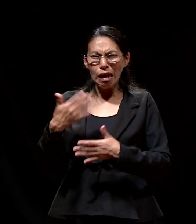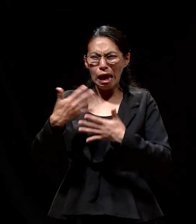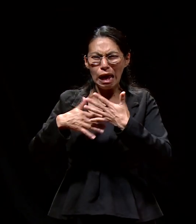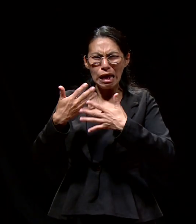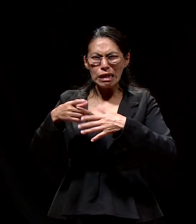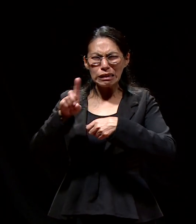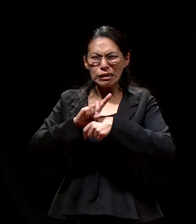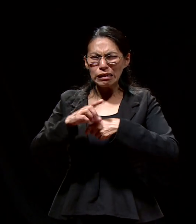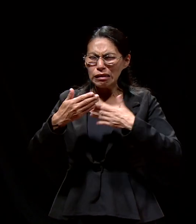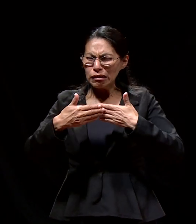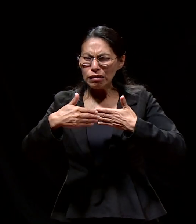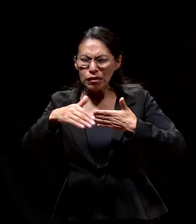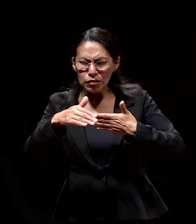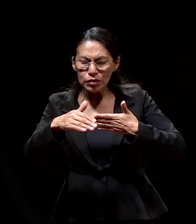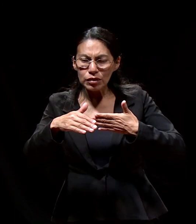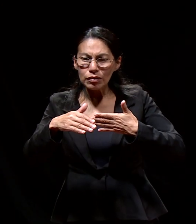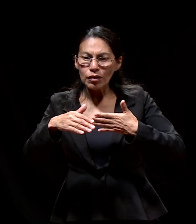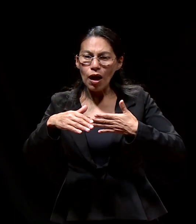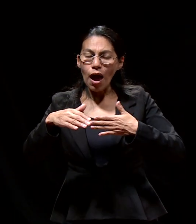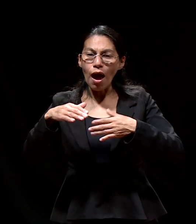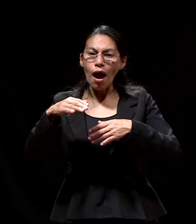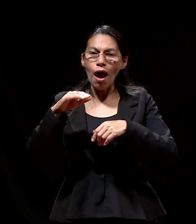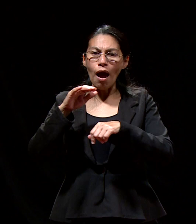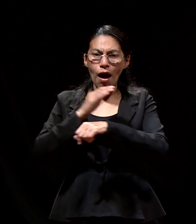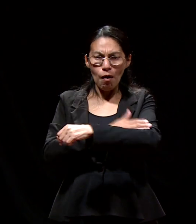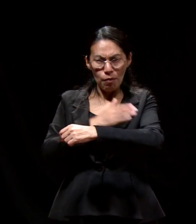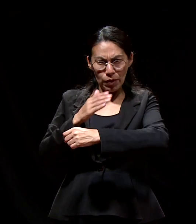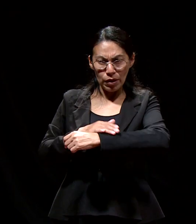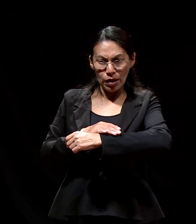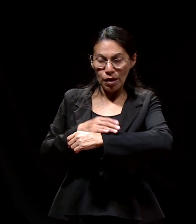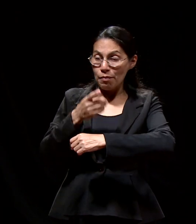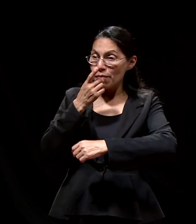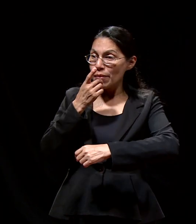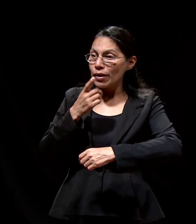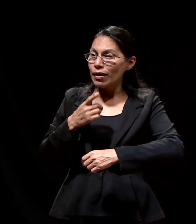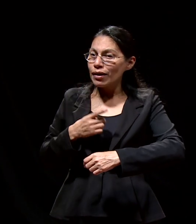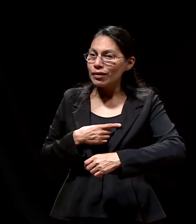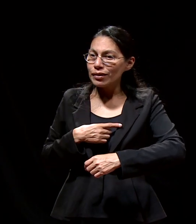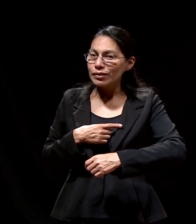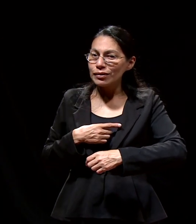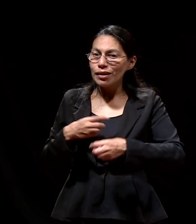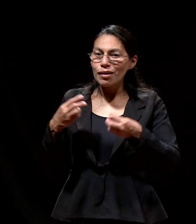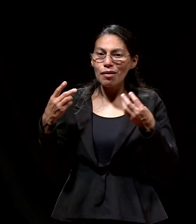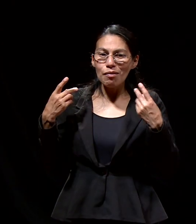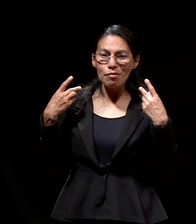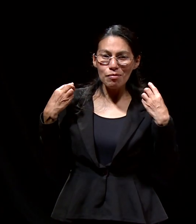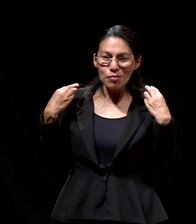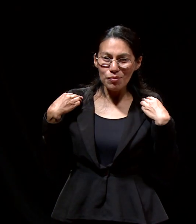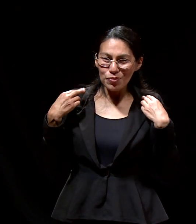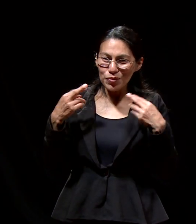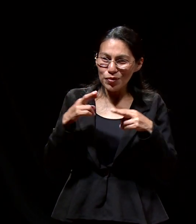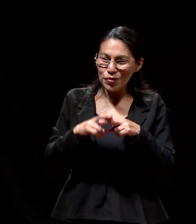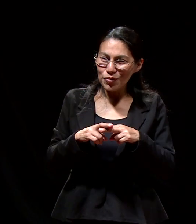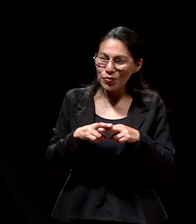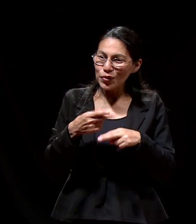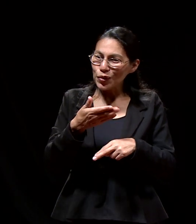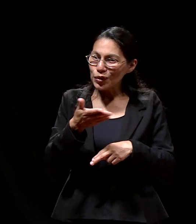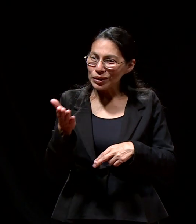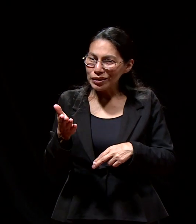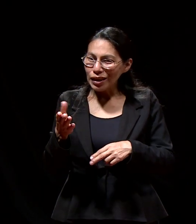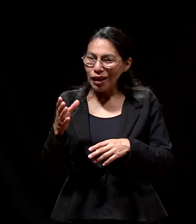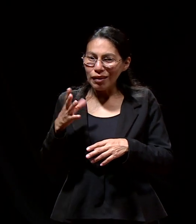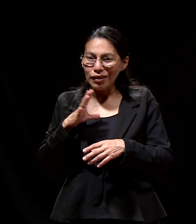compañera que esté de lugar donde antes trabajamos y me decía profe venga